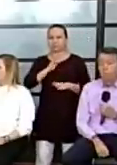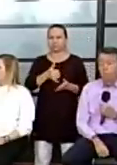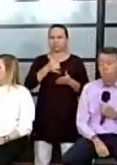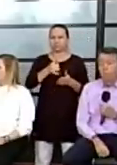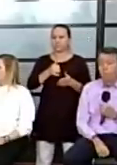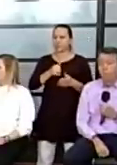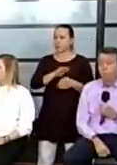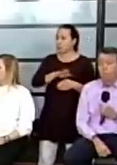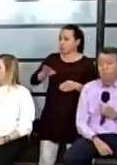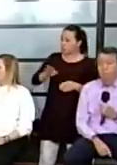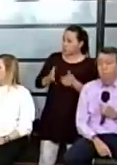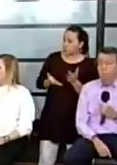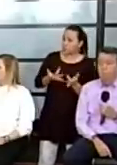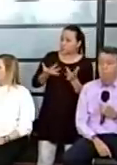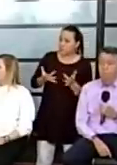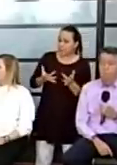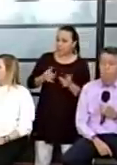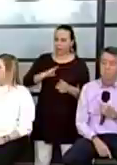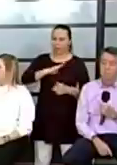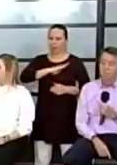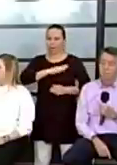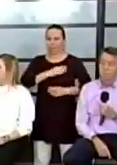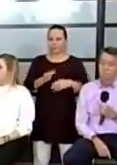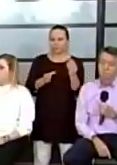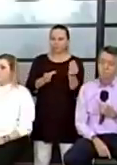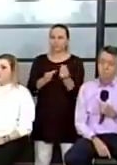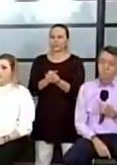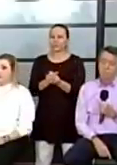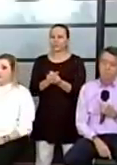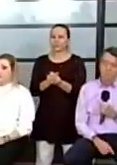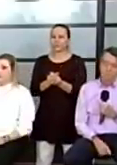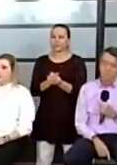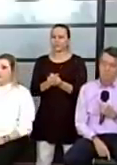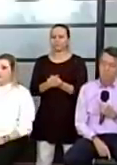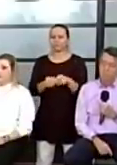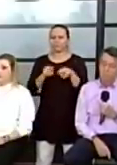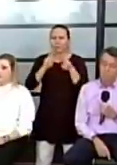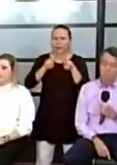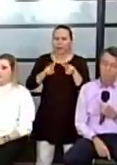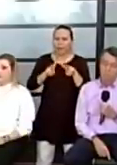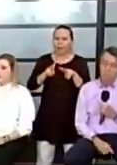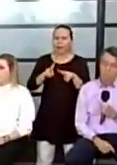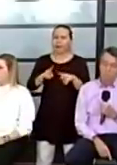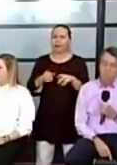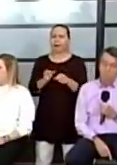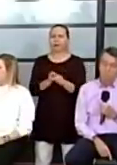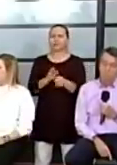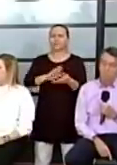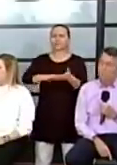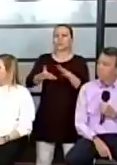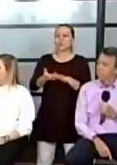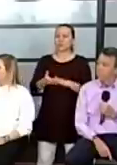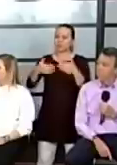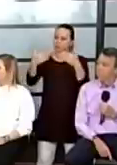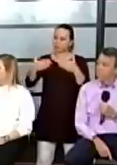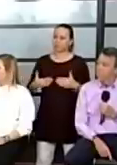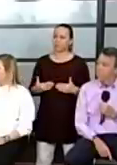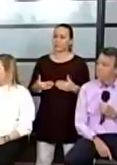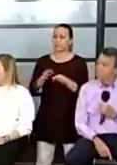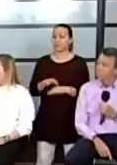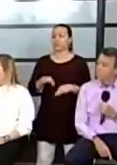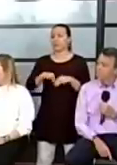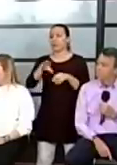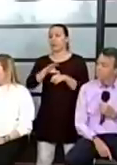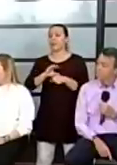esperan que sean alcaldes incluyentes, que tengan en cuenta a esta población que es muy importante para nuestra ciudad.